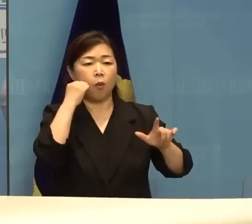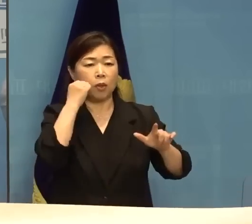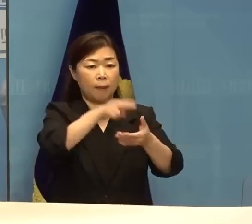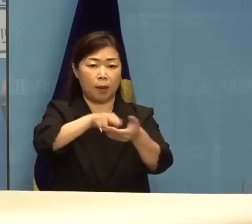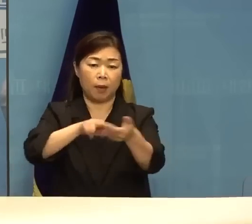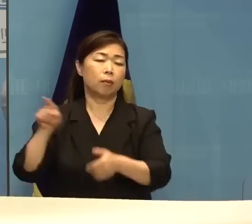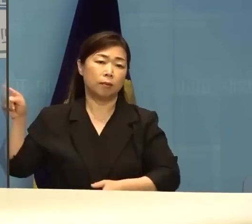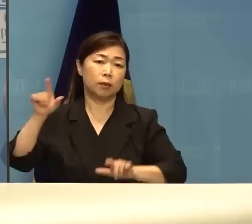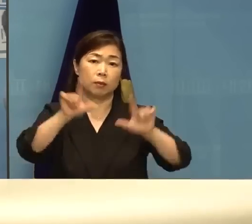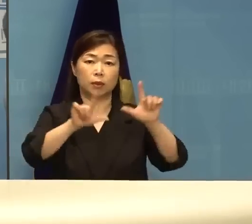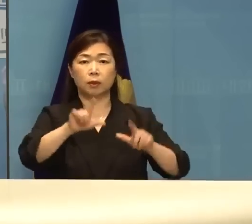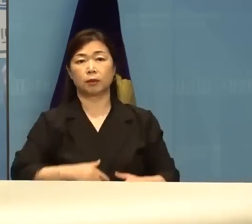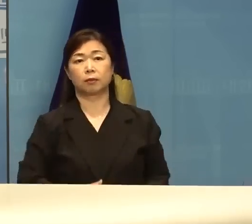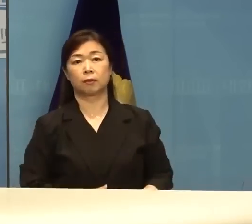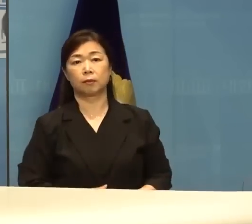만들어서 판매하는 모습입니다.